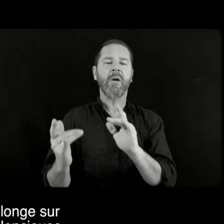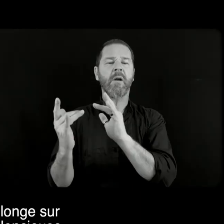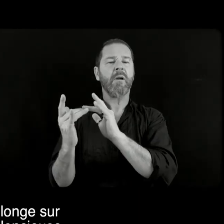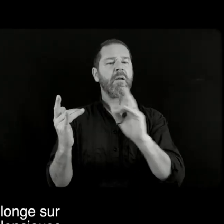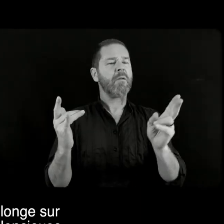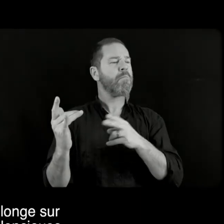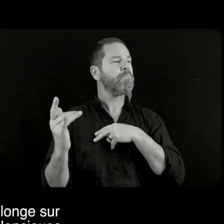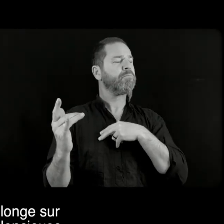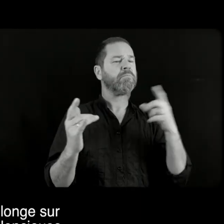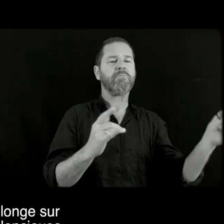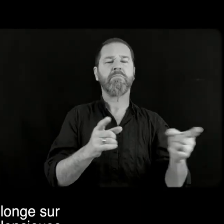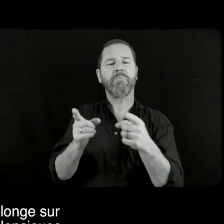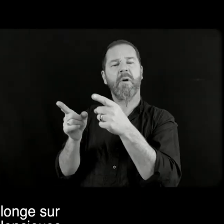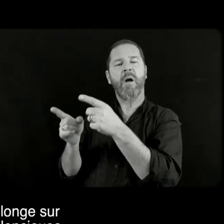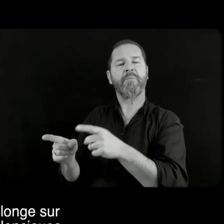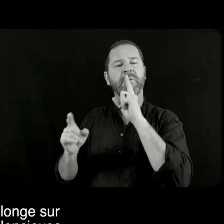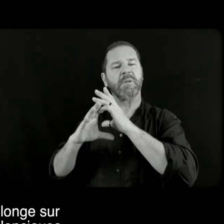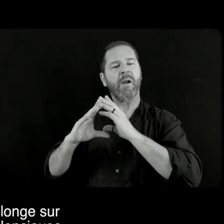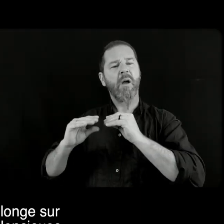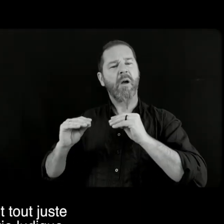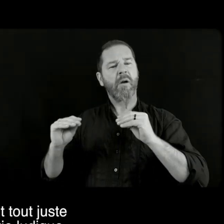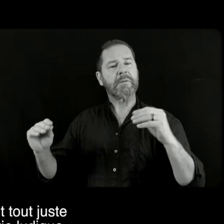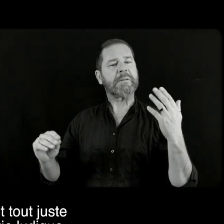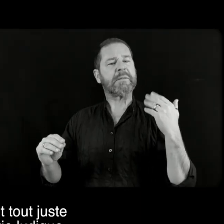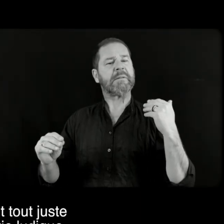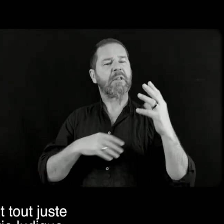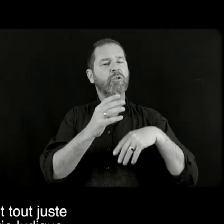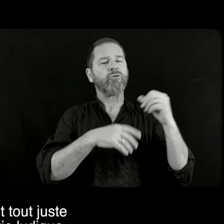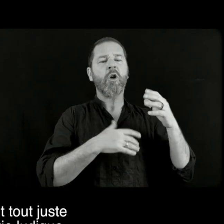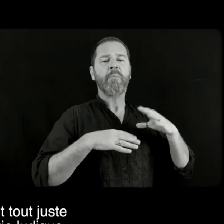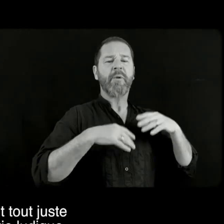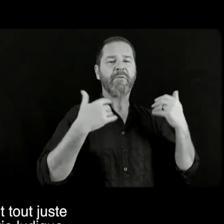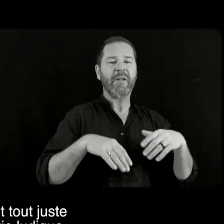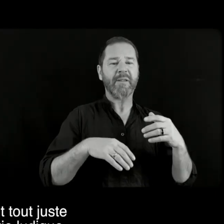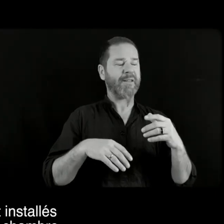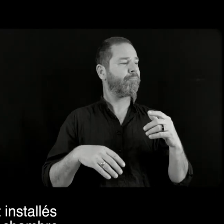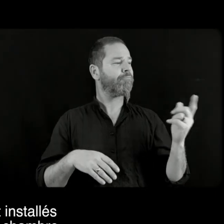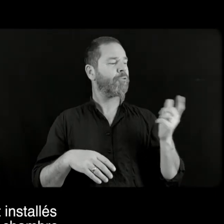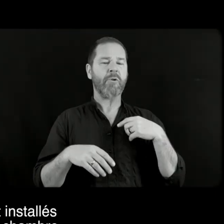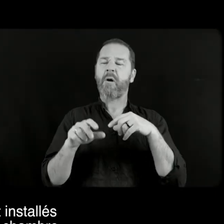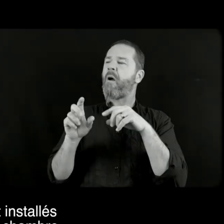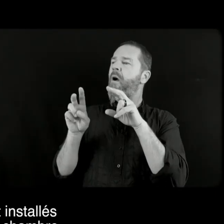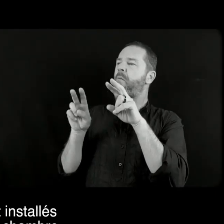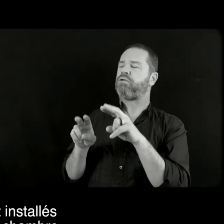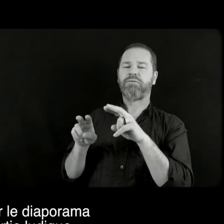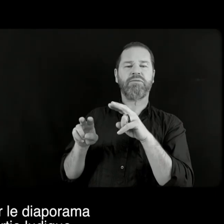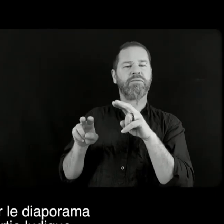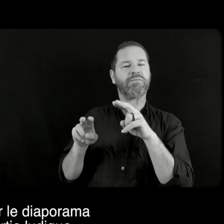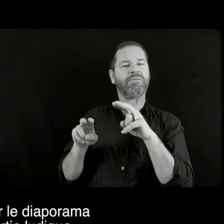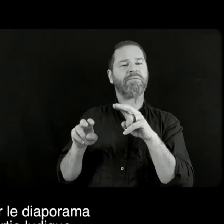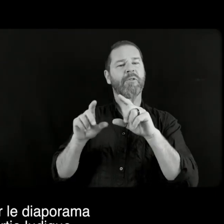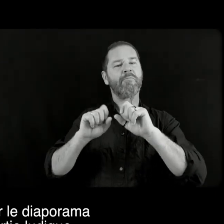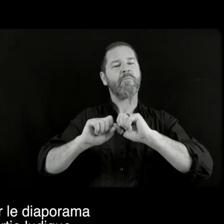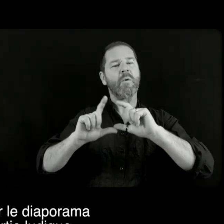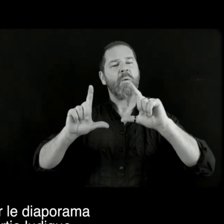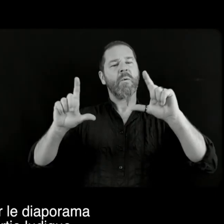Kat s'allonge sur mon lit, silencieuse. On revient tout juste d'une sortie ludique. On s'est installé dans ma chambre pour regarder le